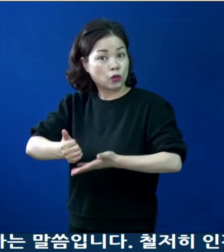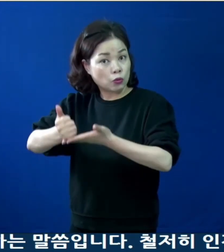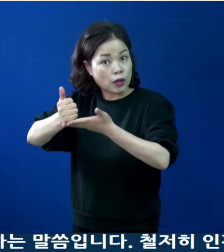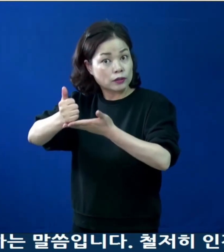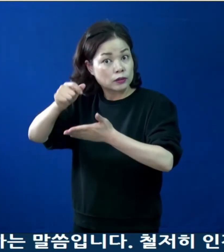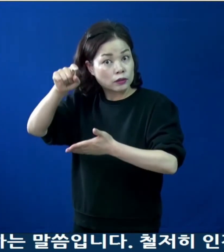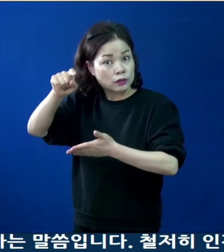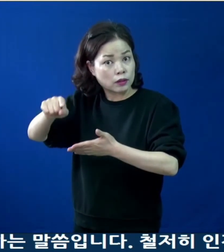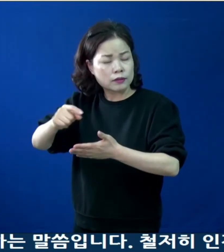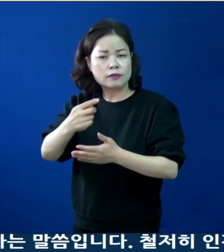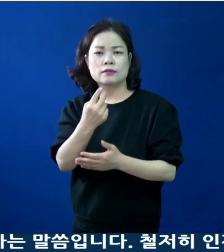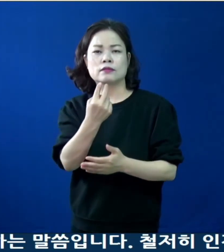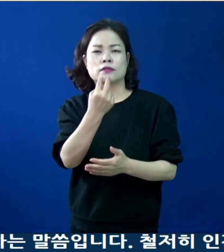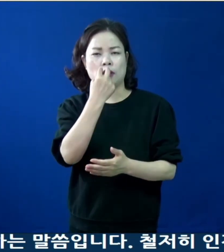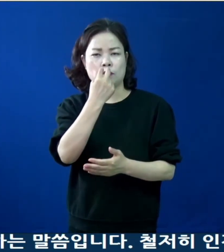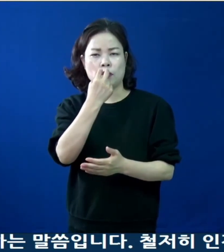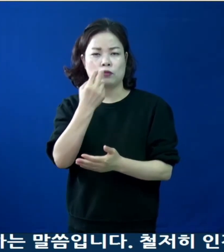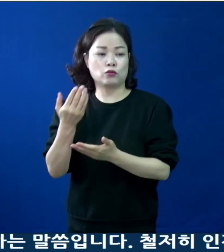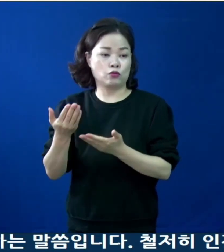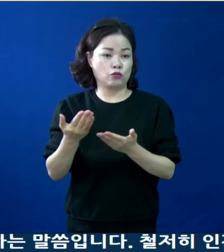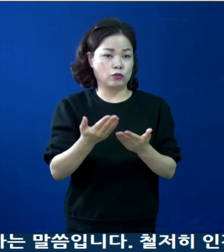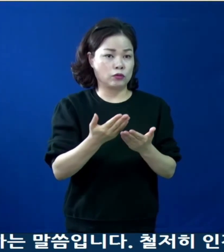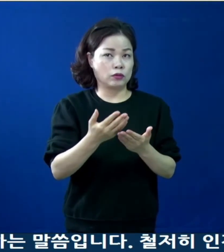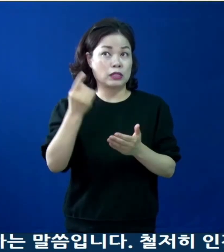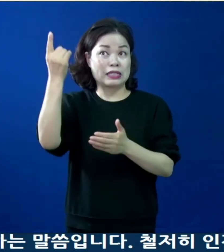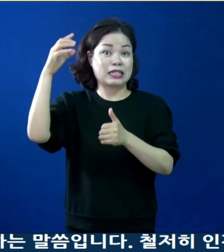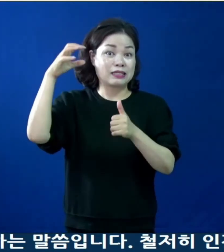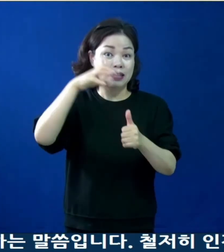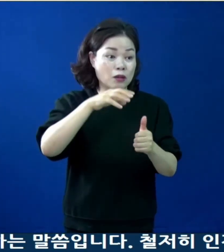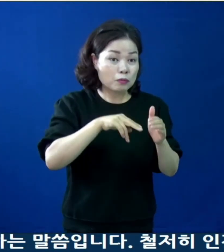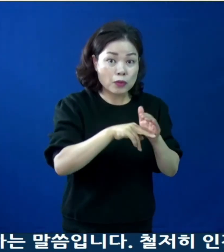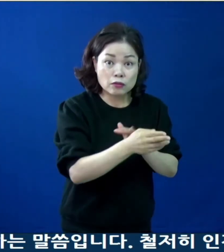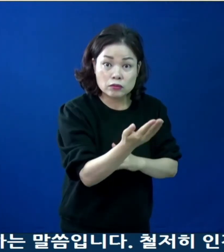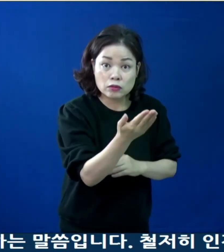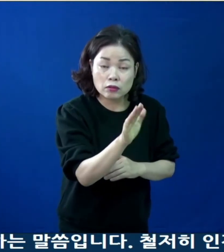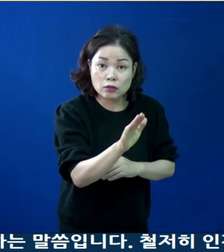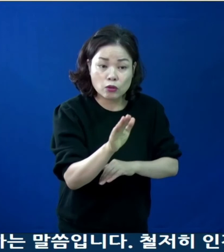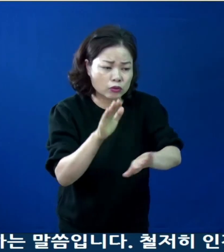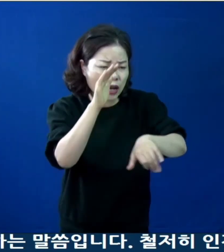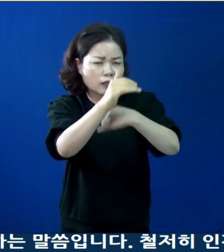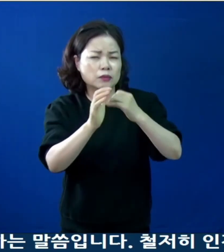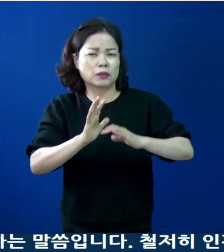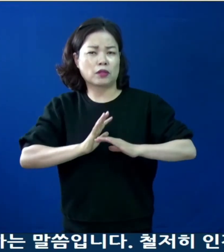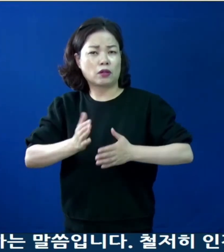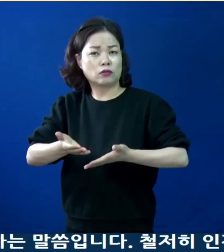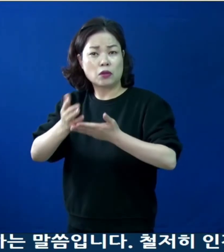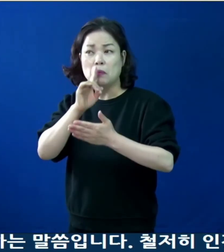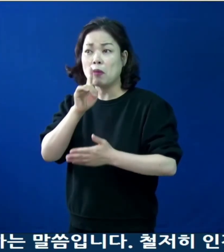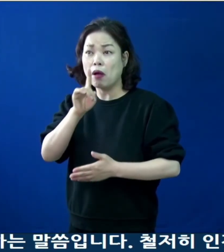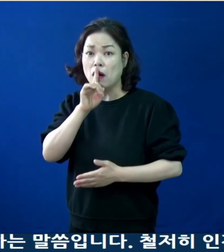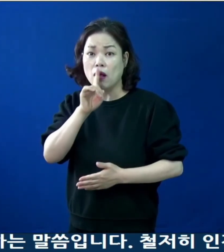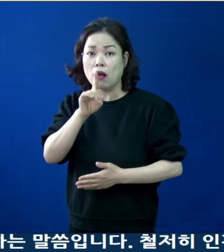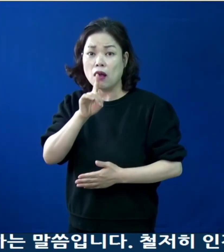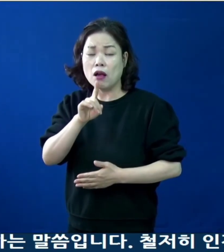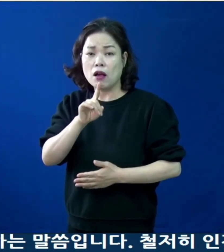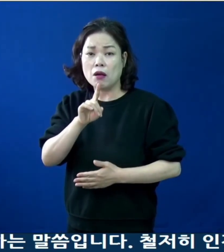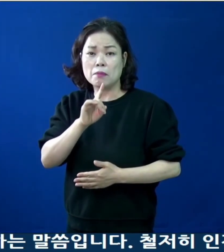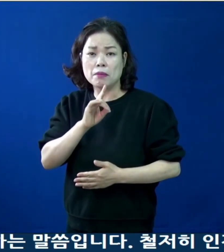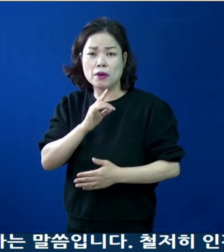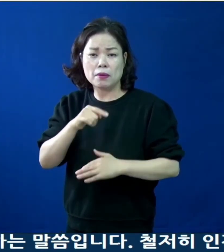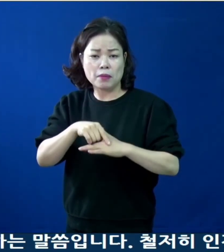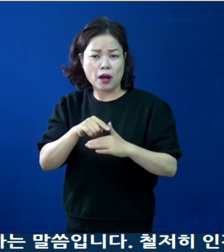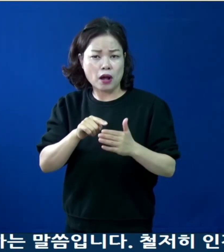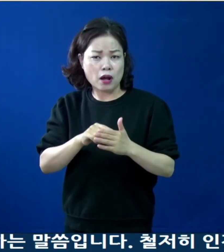것은 생명을 주는 것이라, 재앙을 피하는 것이라 했는데 우리가 하나님을 경외한다고 말하면서 마음의